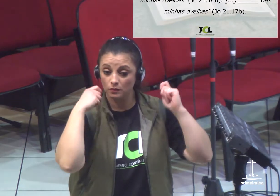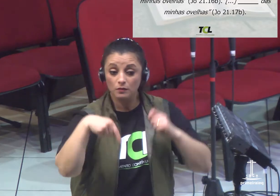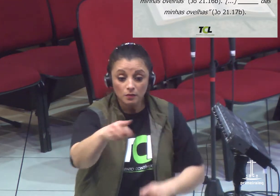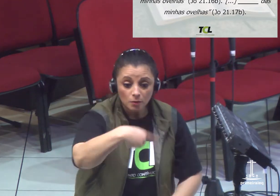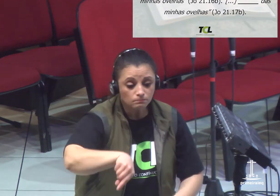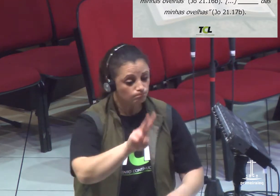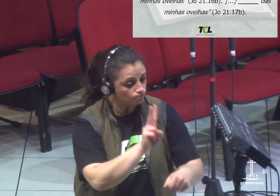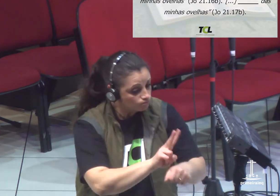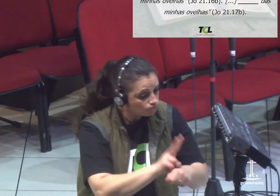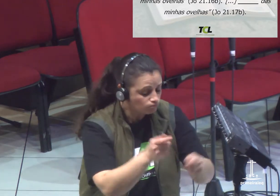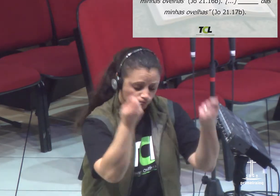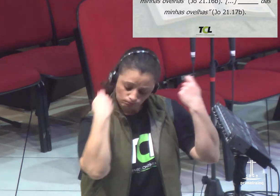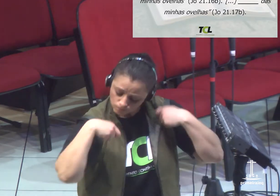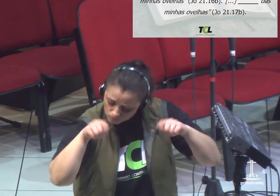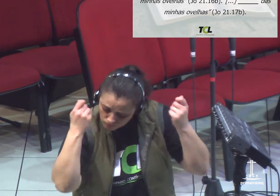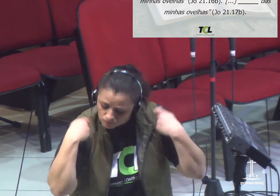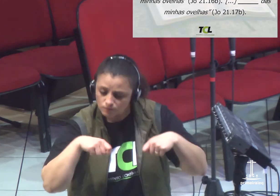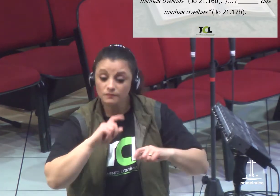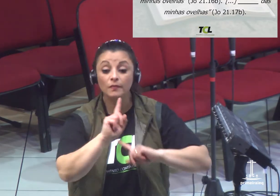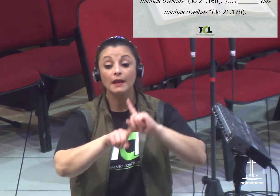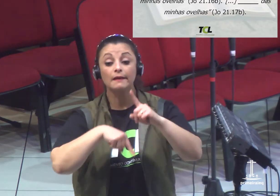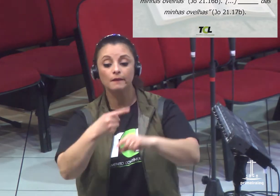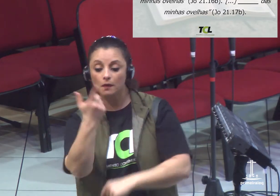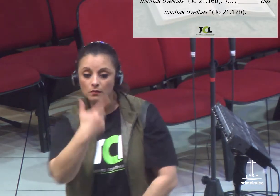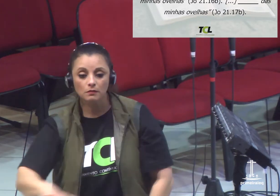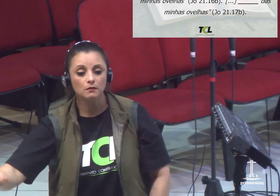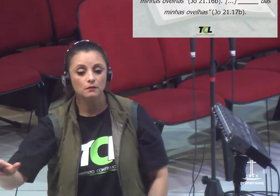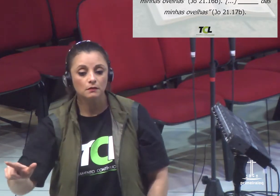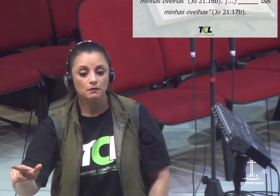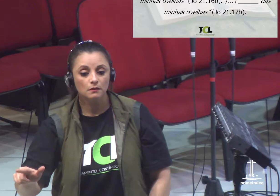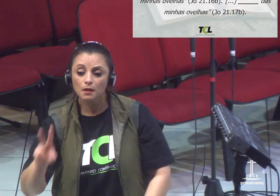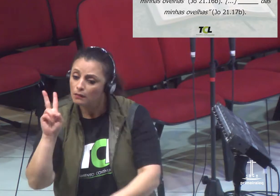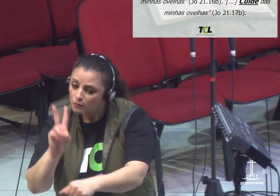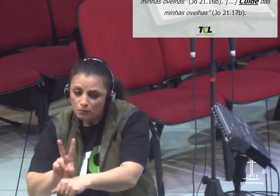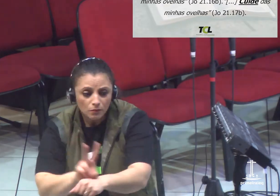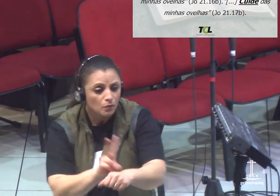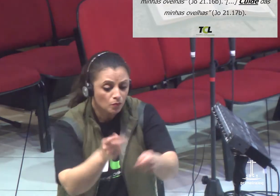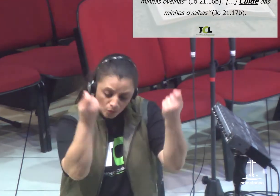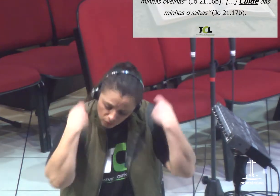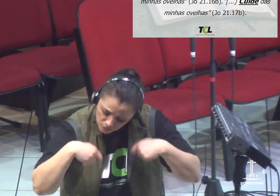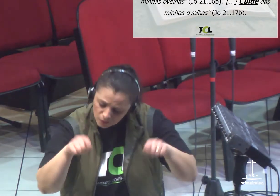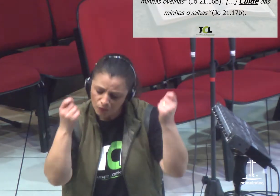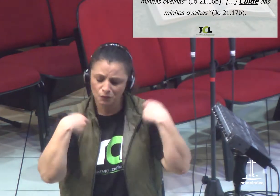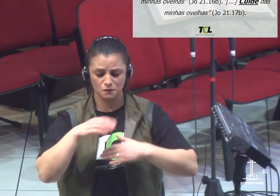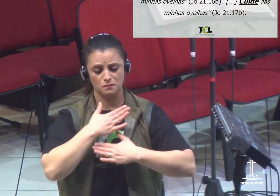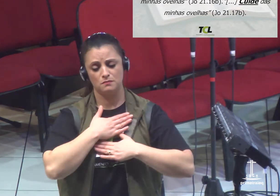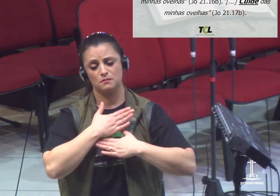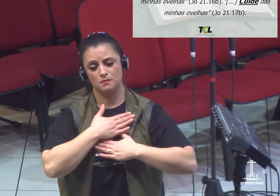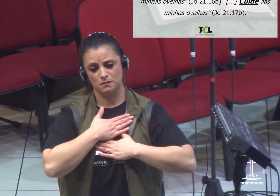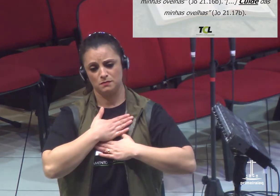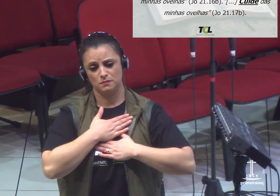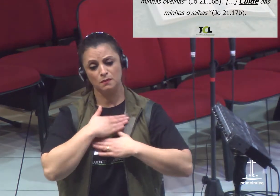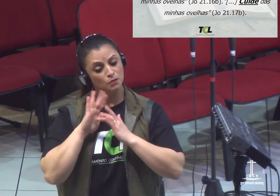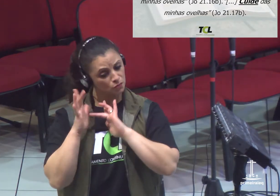pastorei as minhas ovelhas. Depois ele repete dizendo: cuide das minhas ovelhas. Essa é a conversa